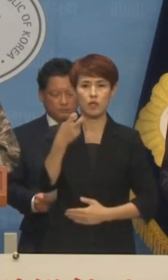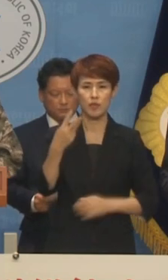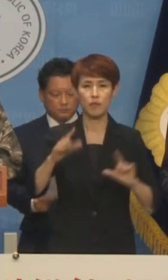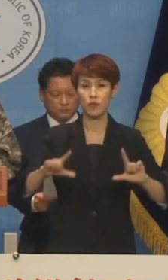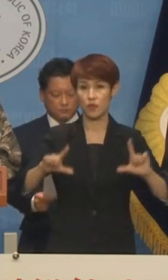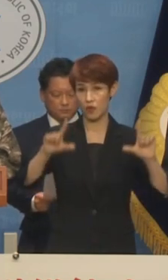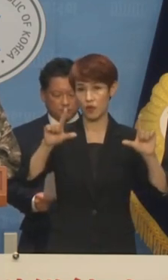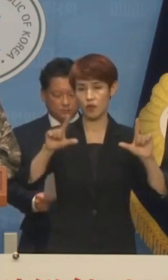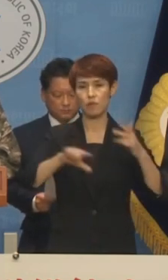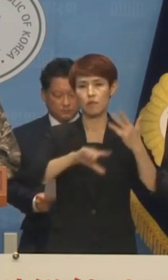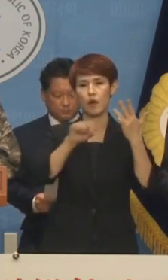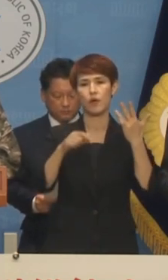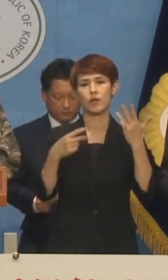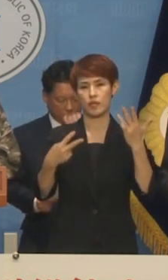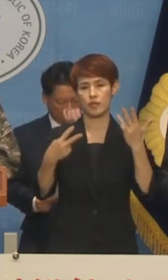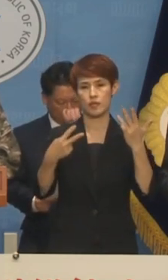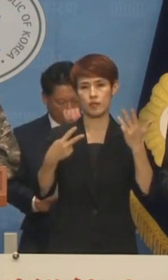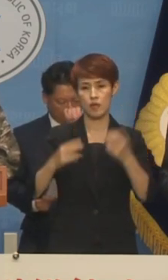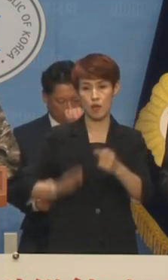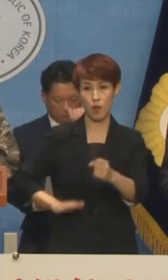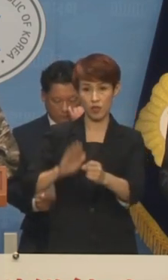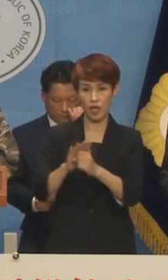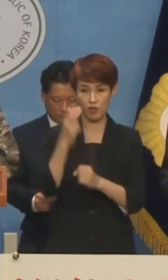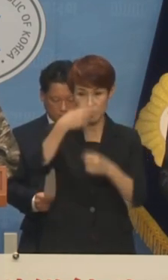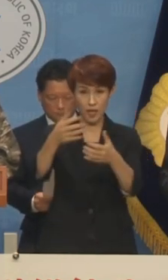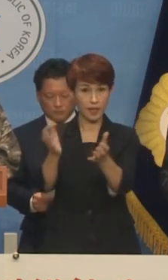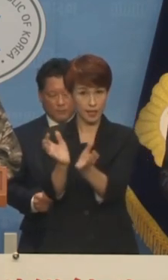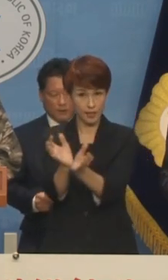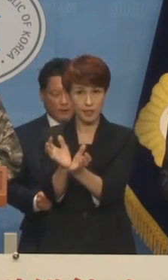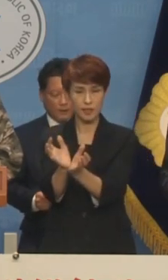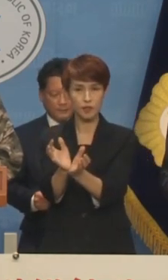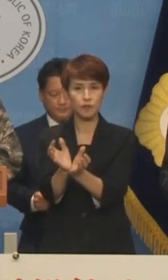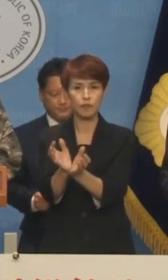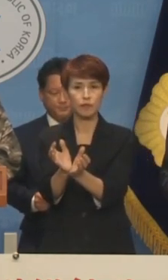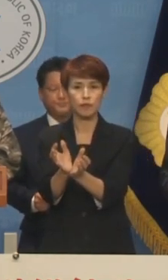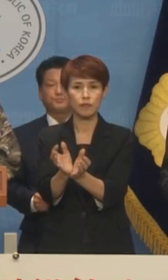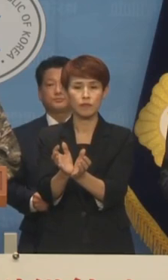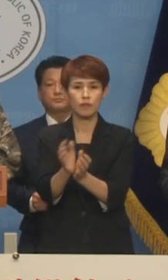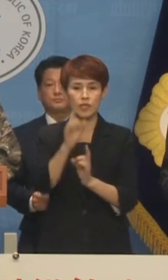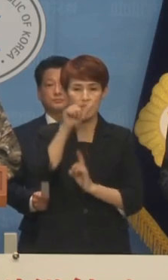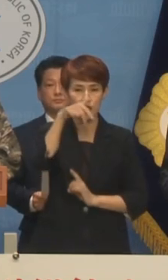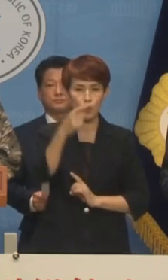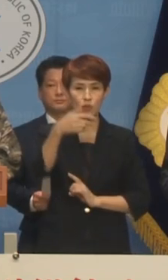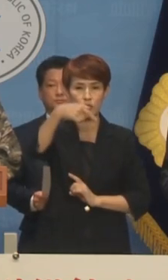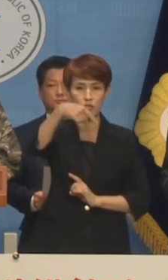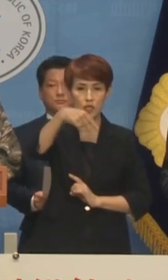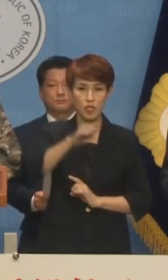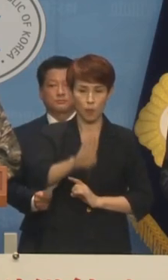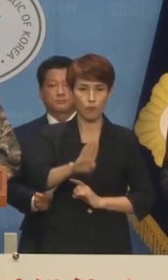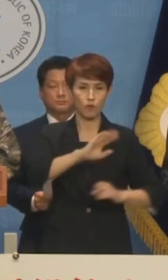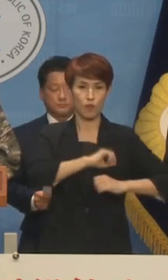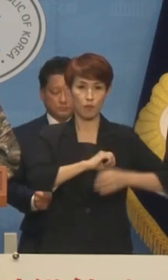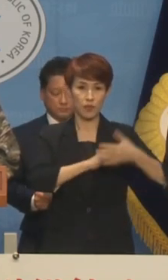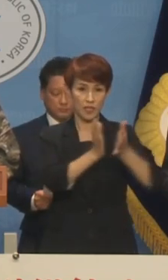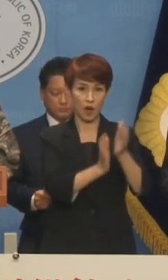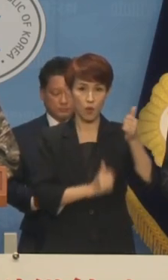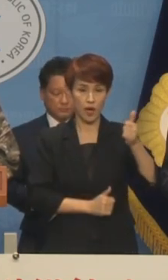2023년 8월 2일 해병대 수사단은 당시 이종섭 국방부 장관의 지시를